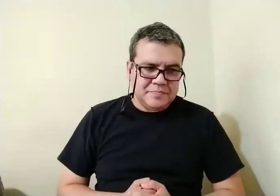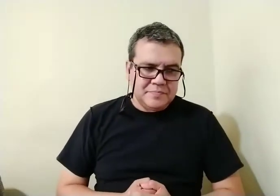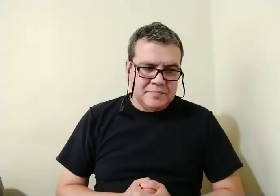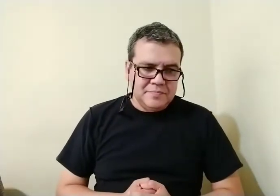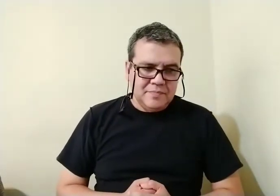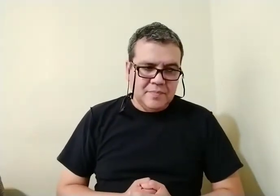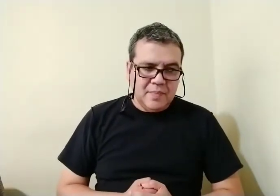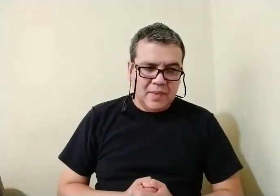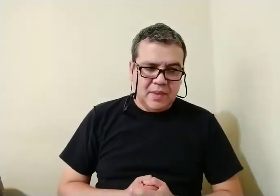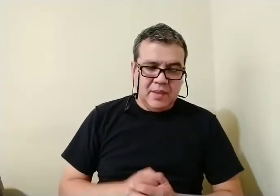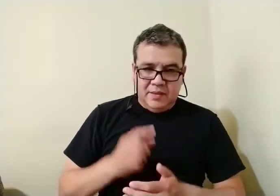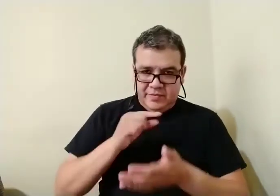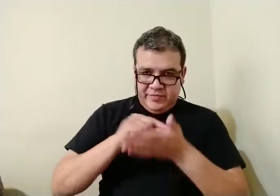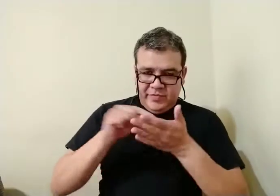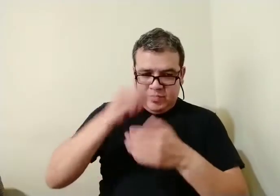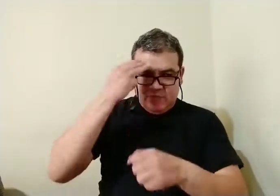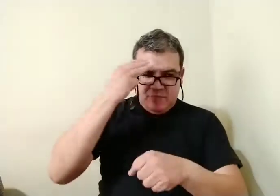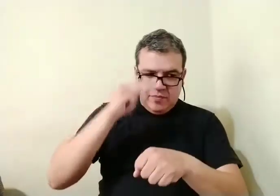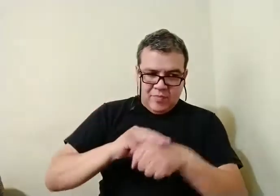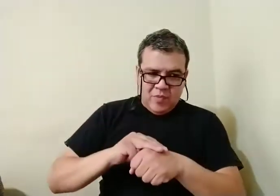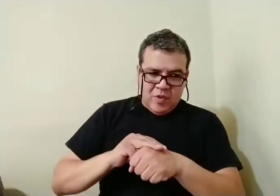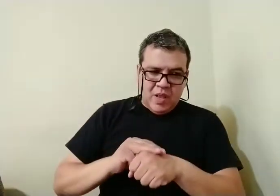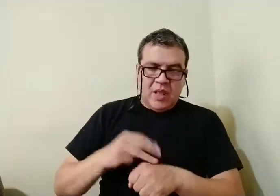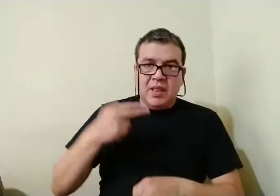Versículo para memorizar.